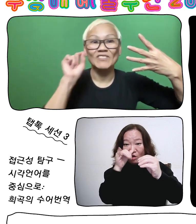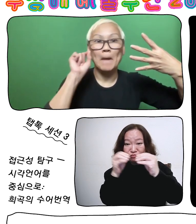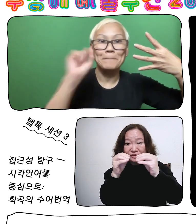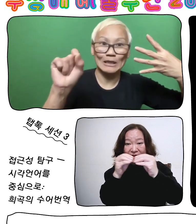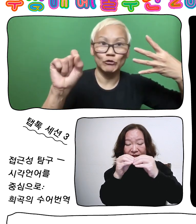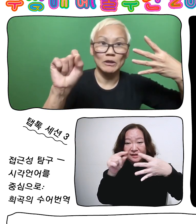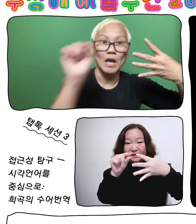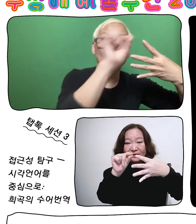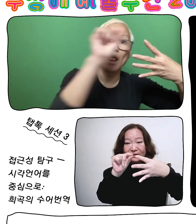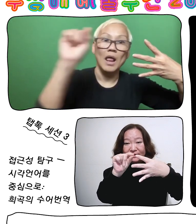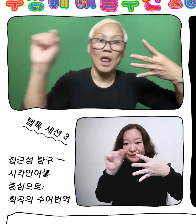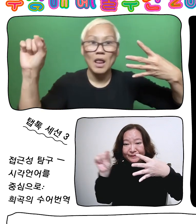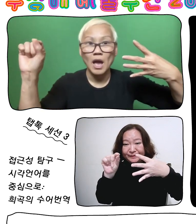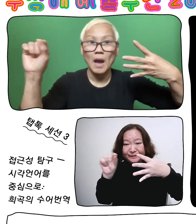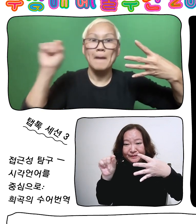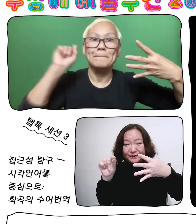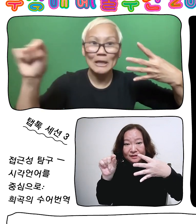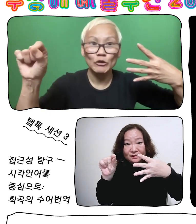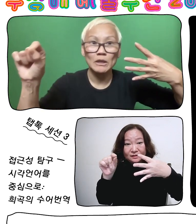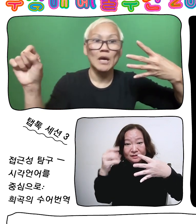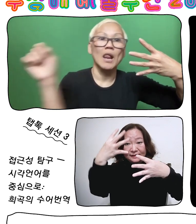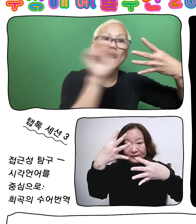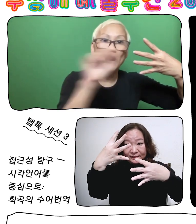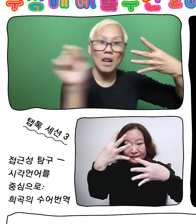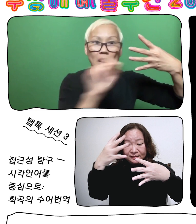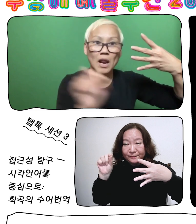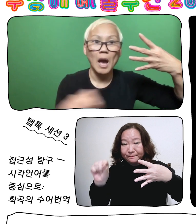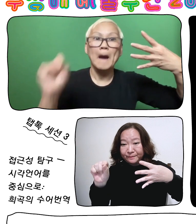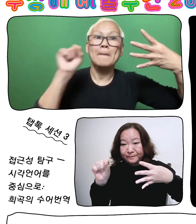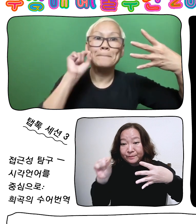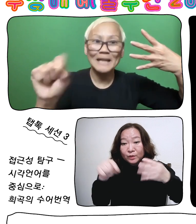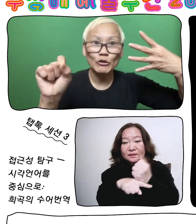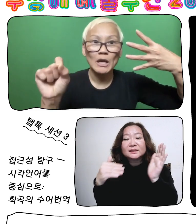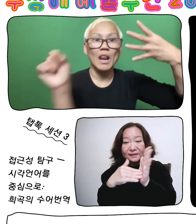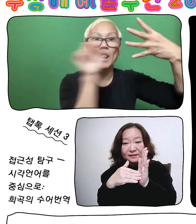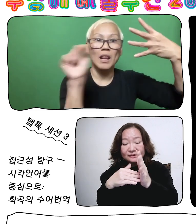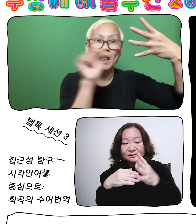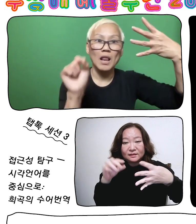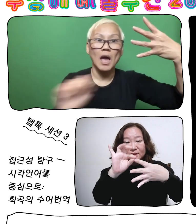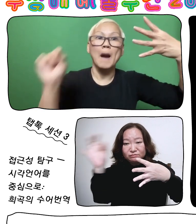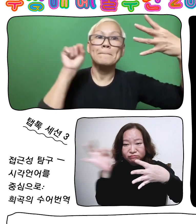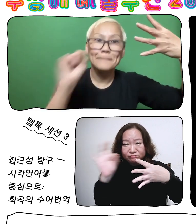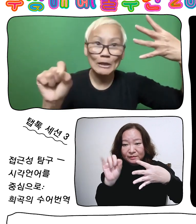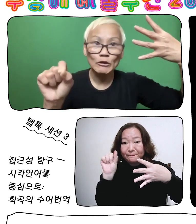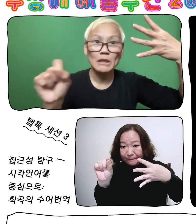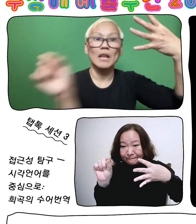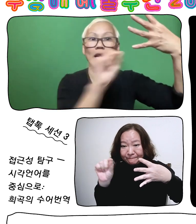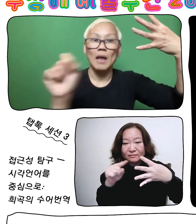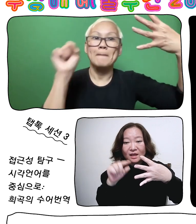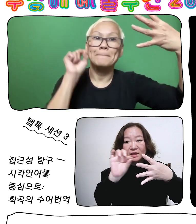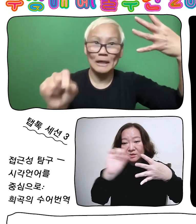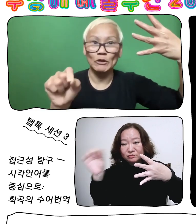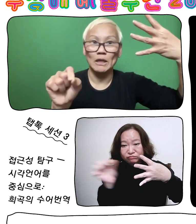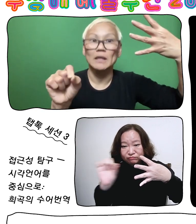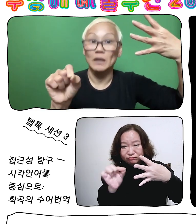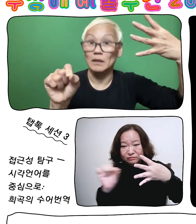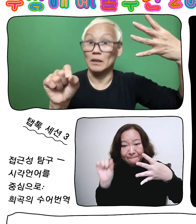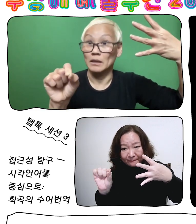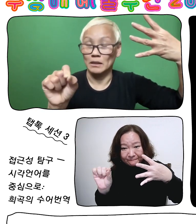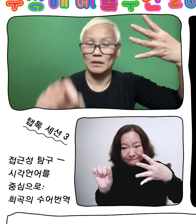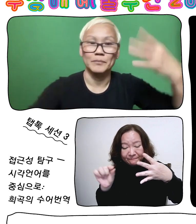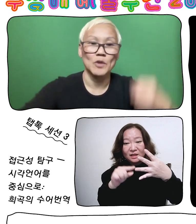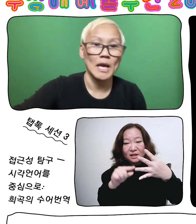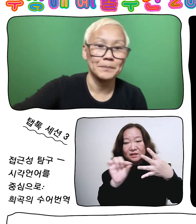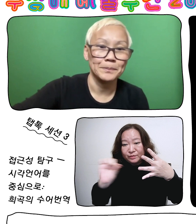4개의 각 단락은 4개의 행으로 구분되어 있고 네 번째 행의 마지막엔 마침표가 표시되어 있습니다.